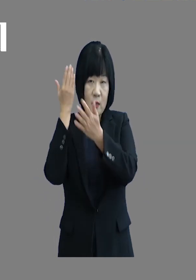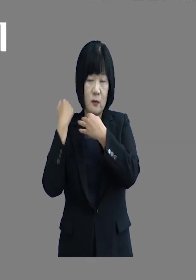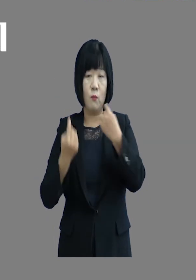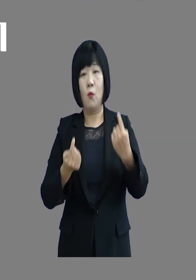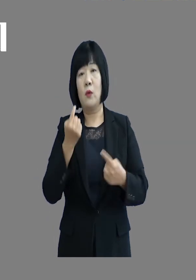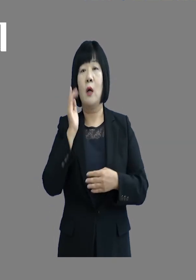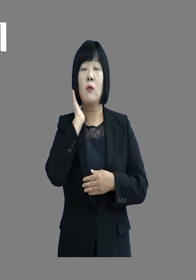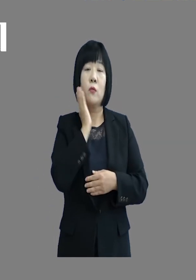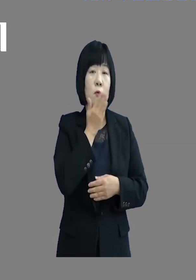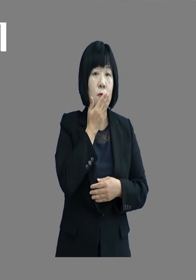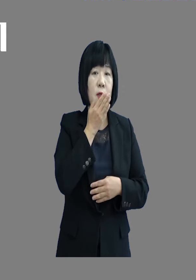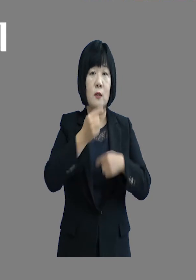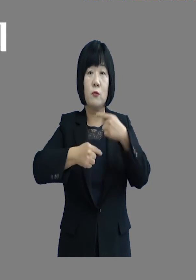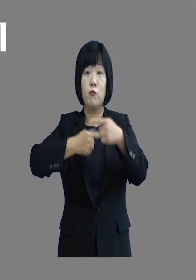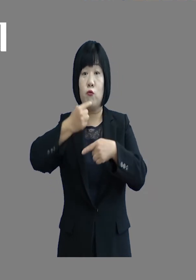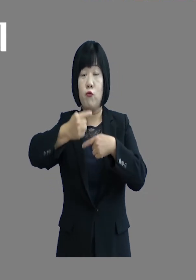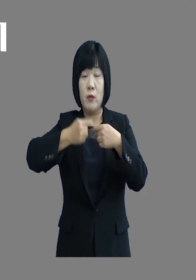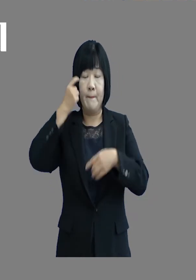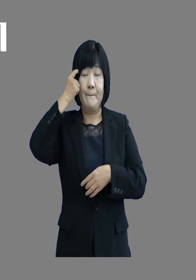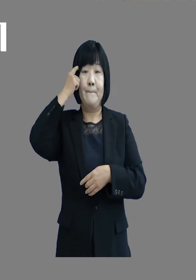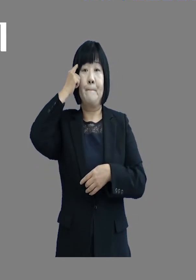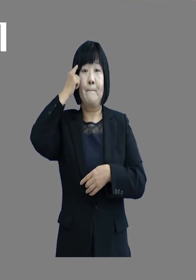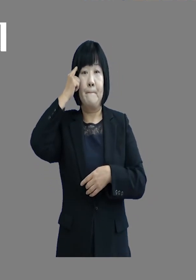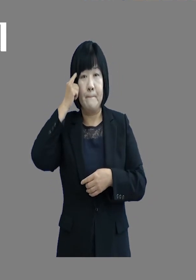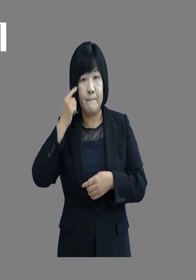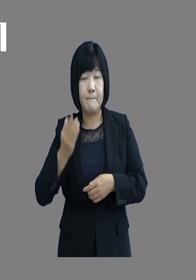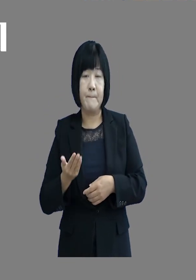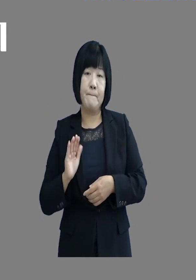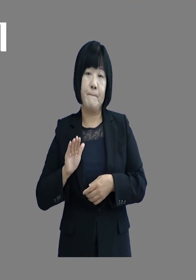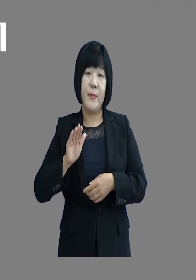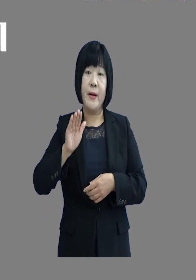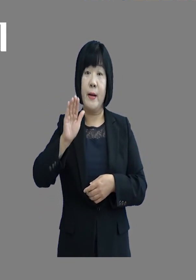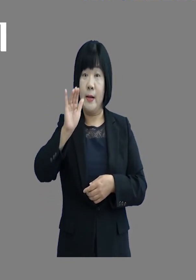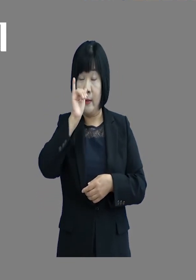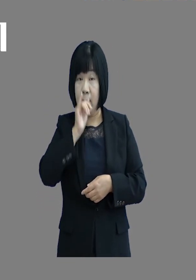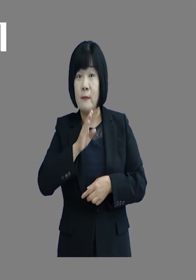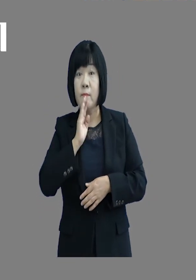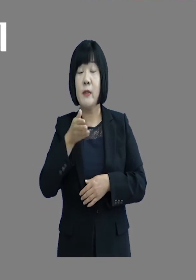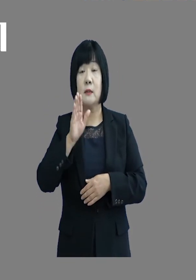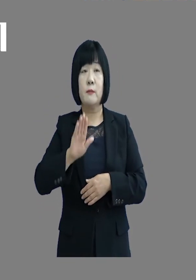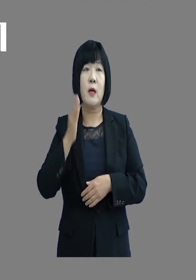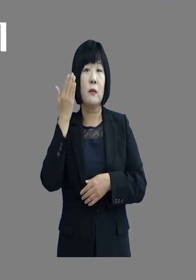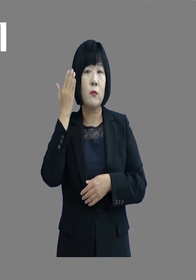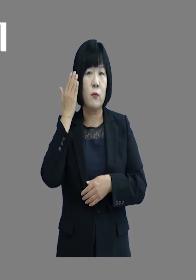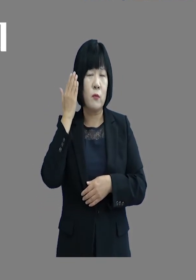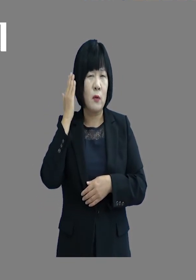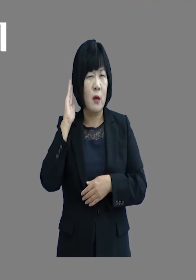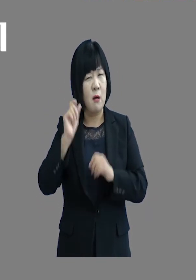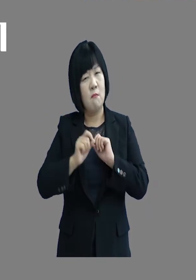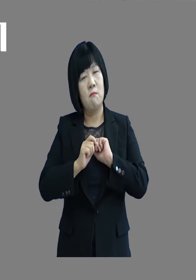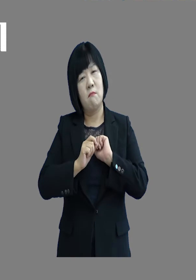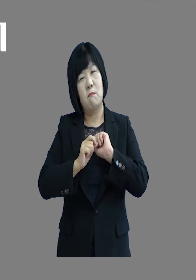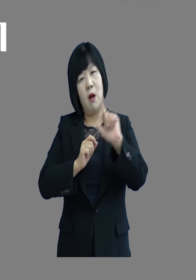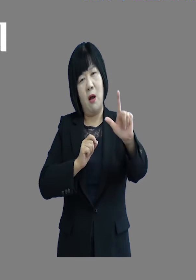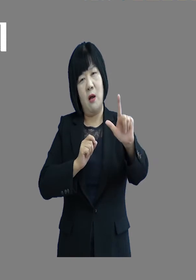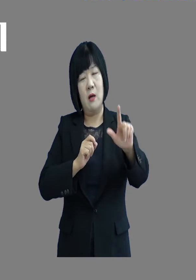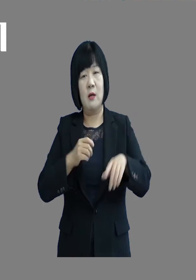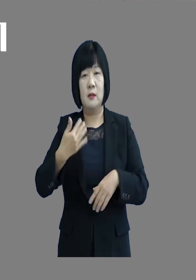예전보다 농인과 수어에 대한 인식이 많이 나아졌다고는 하지만 그래도 여전히 가야 할 길이 멀어